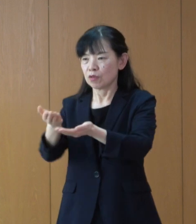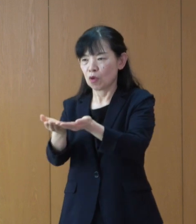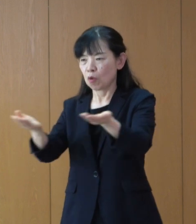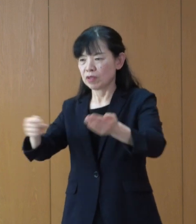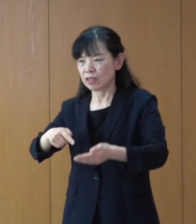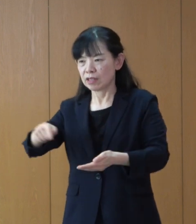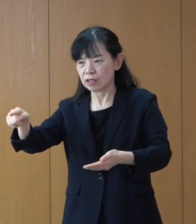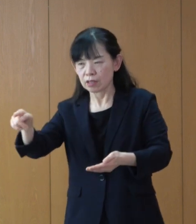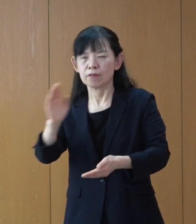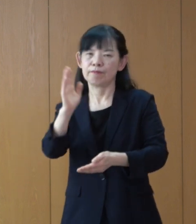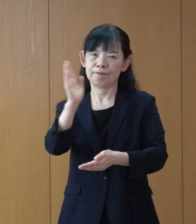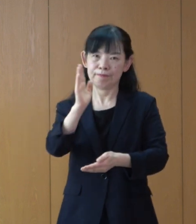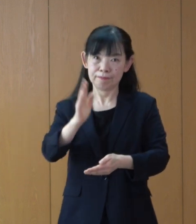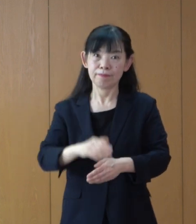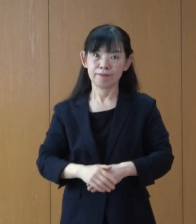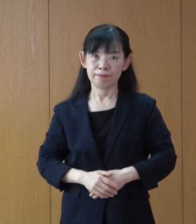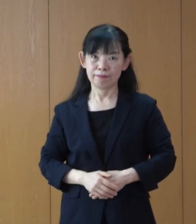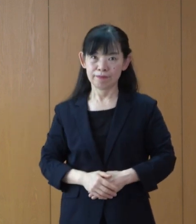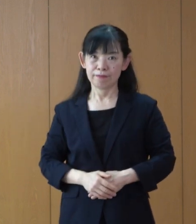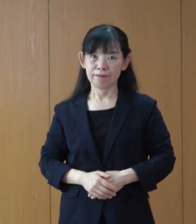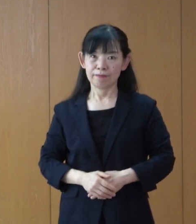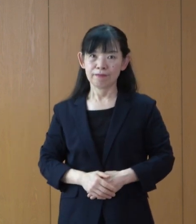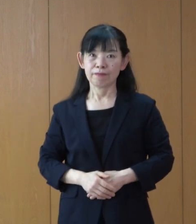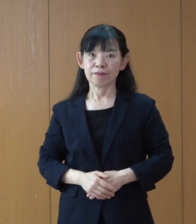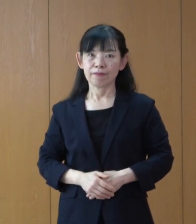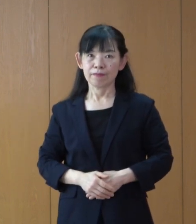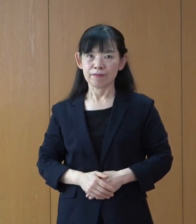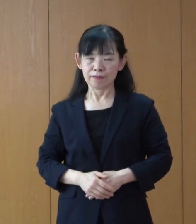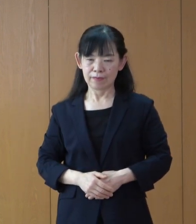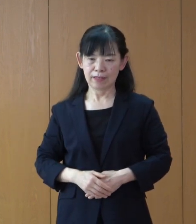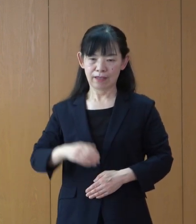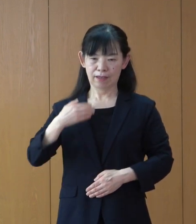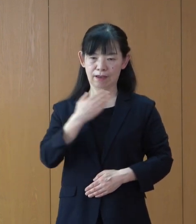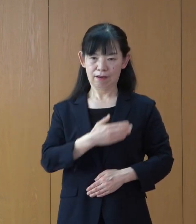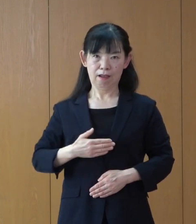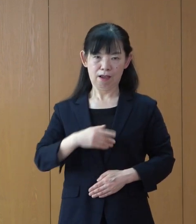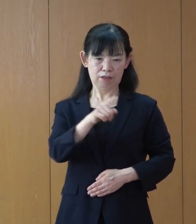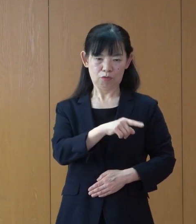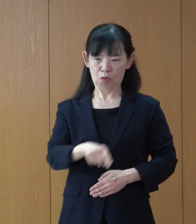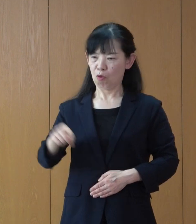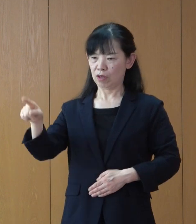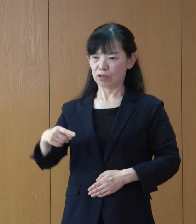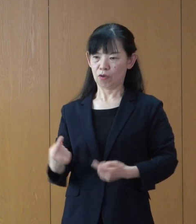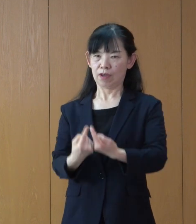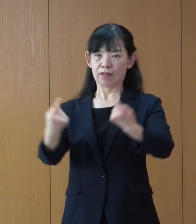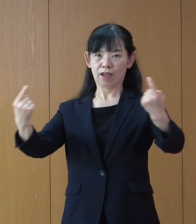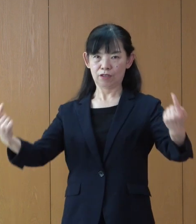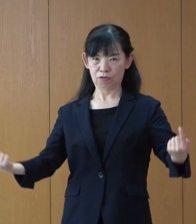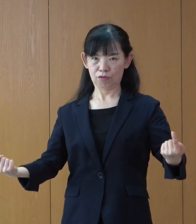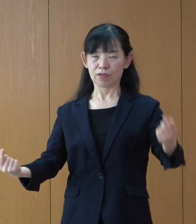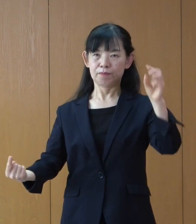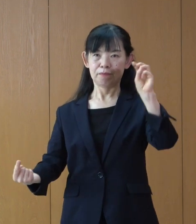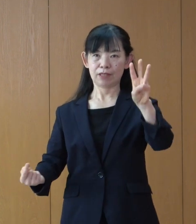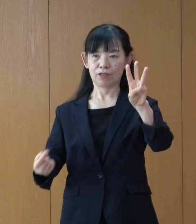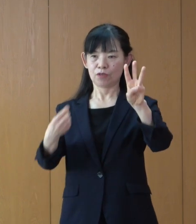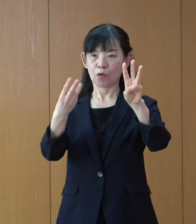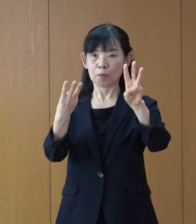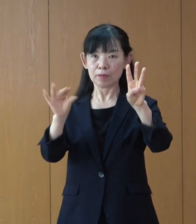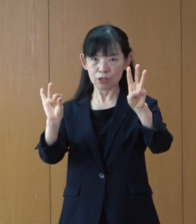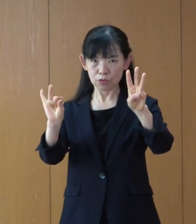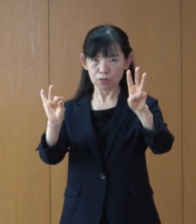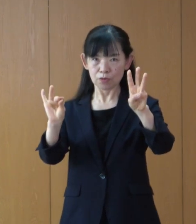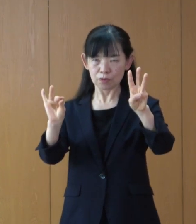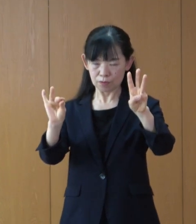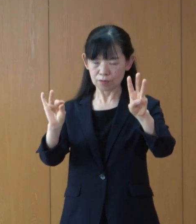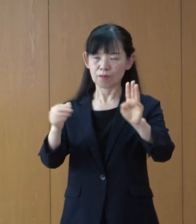の利用を控えてください。身体的距離の確保など3つの密を避けるとともにマ